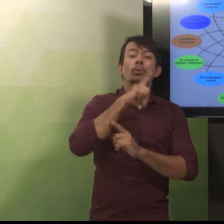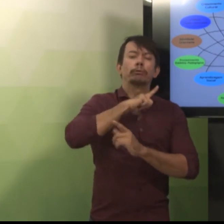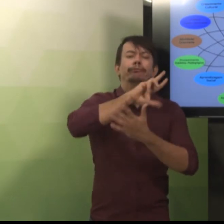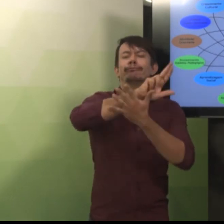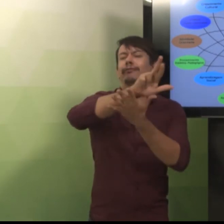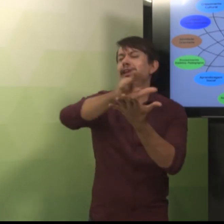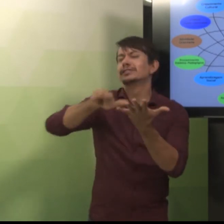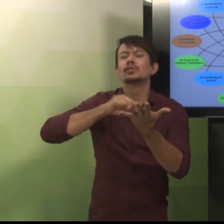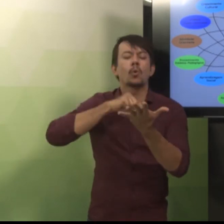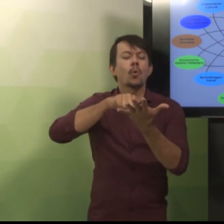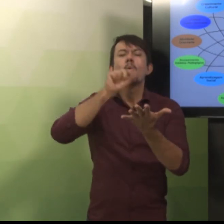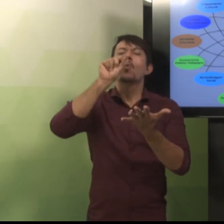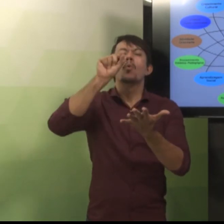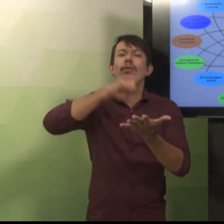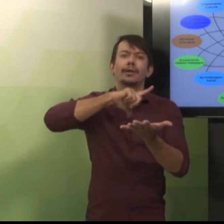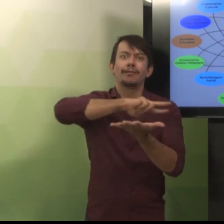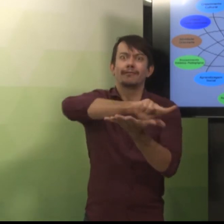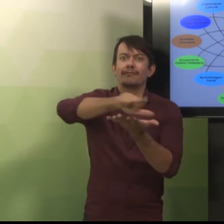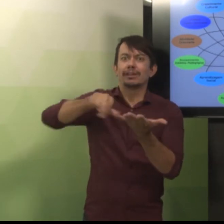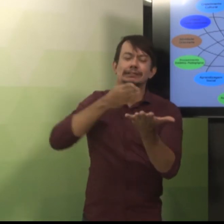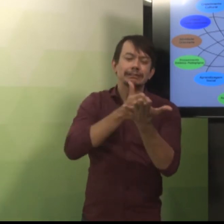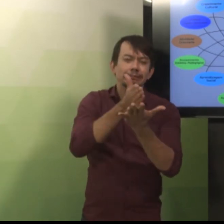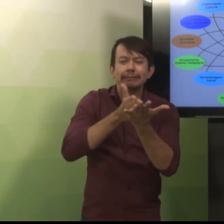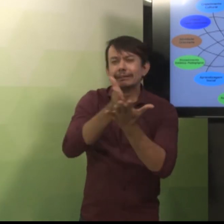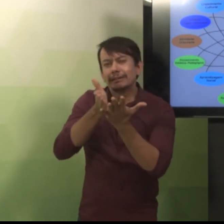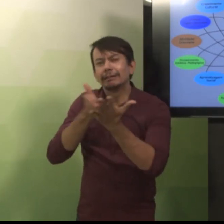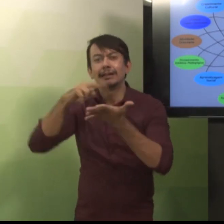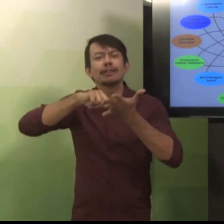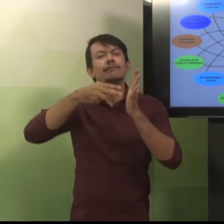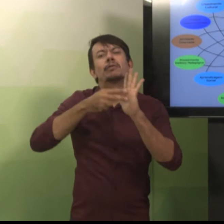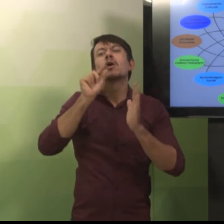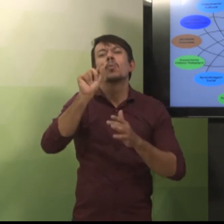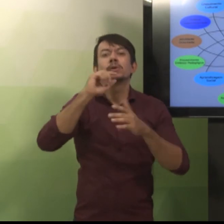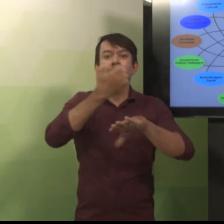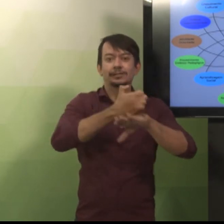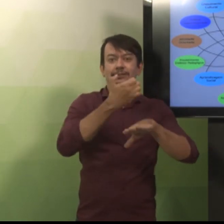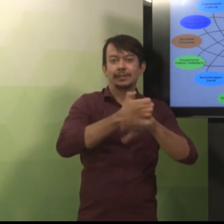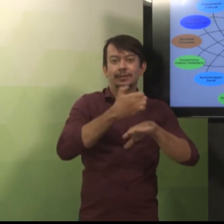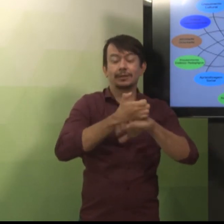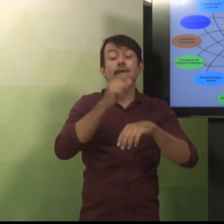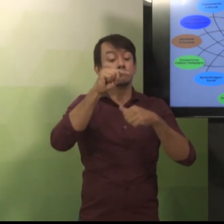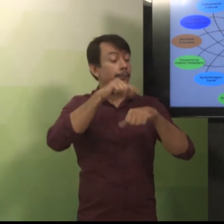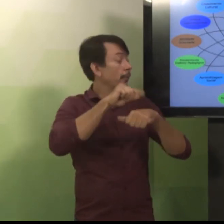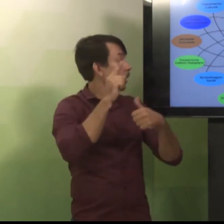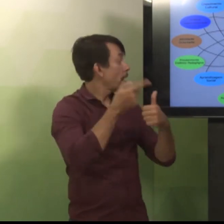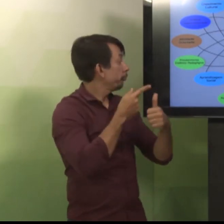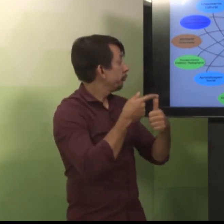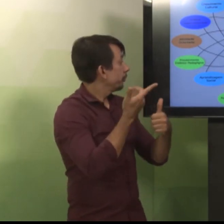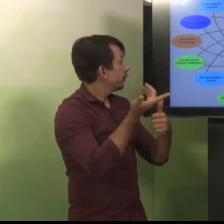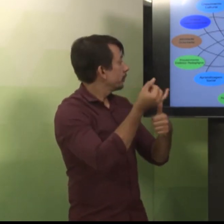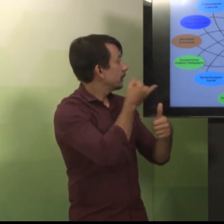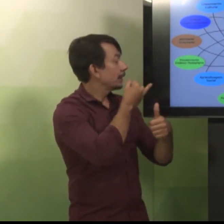apresentar diversos itens relacionados ao estágio, relacionados ao significado de estágio.